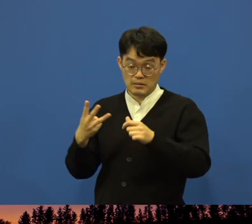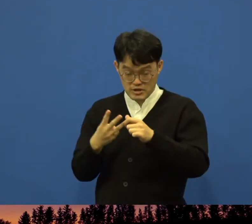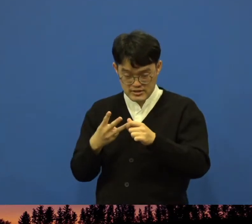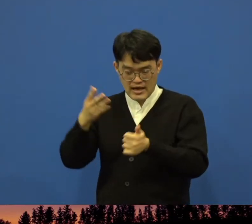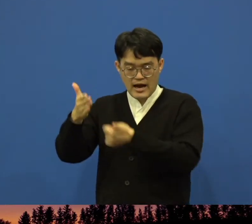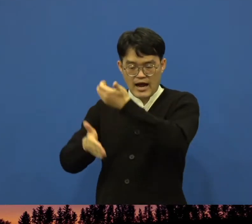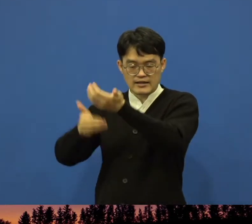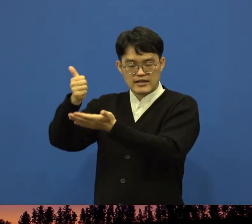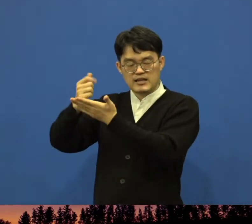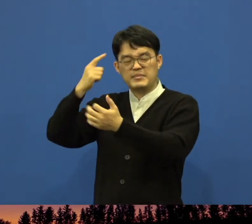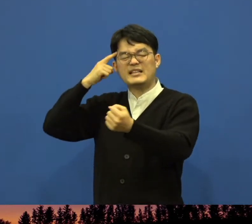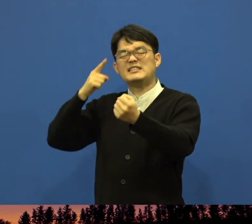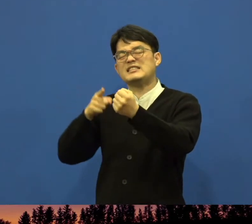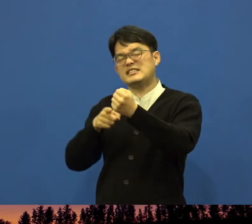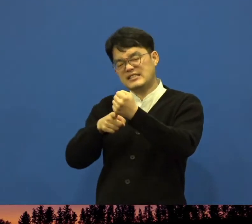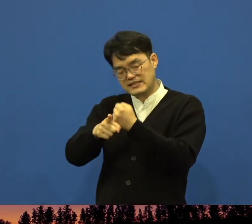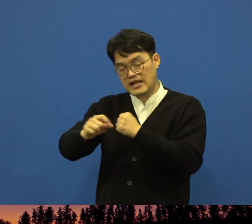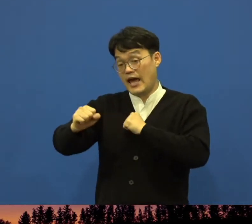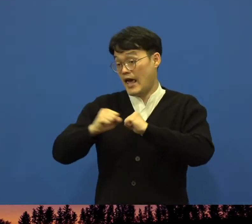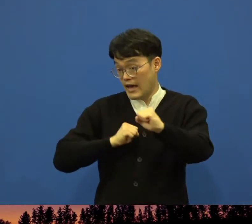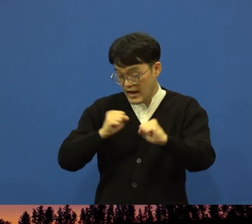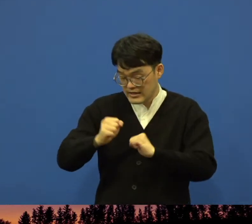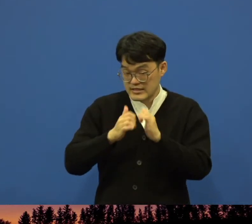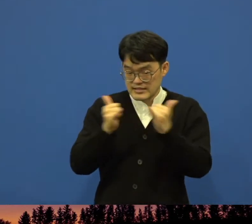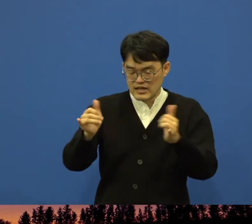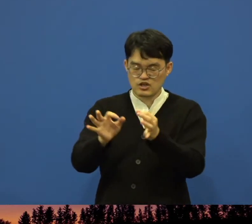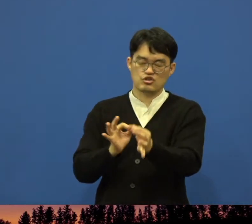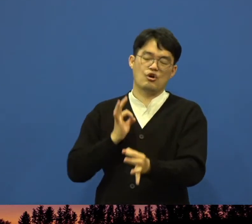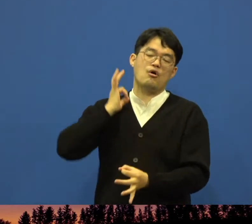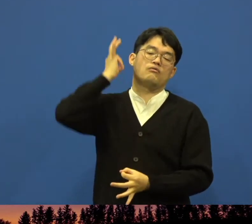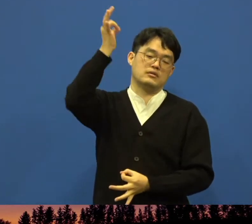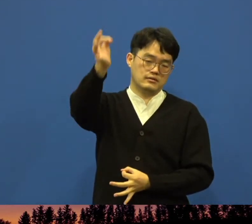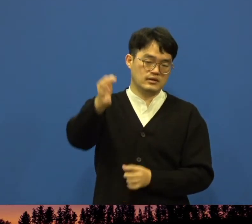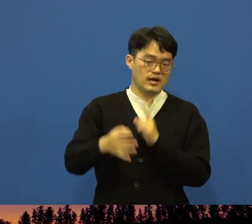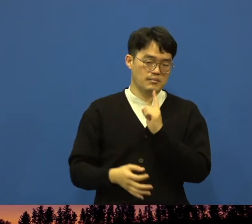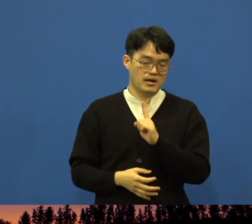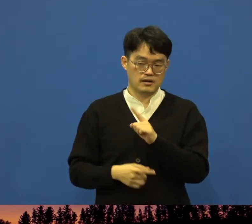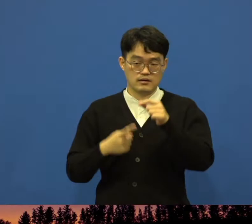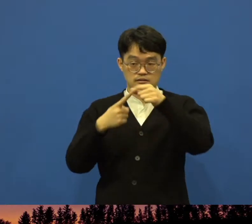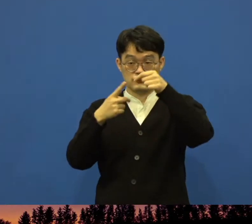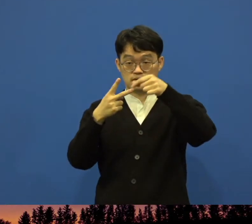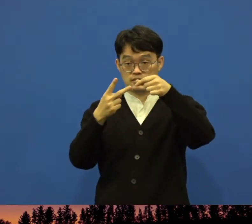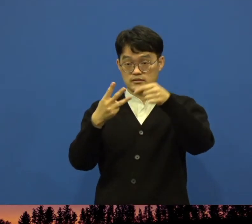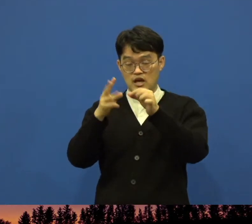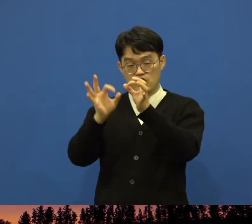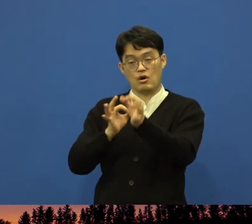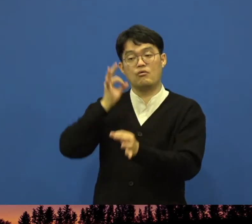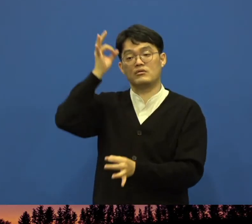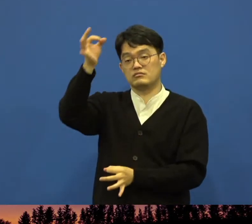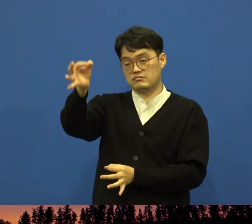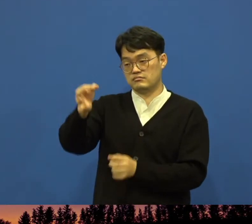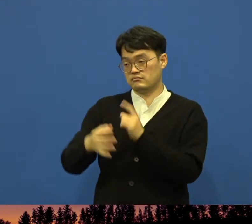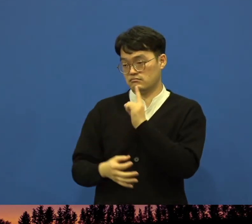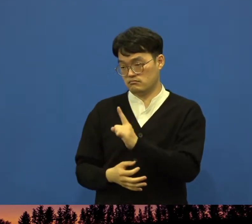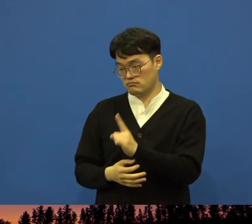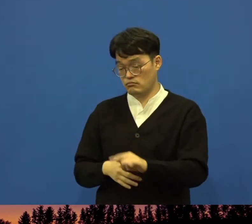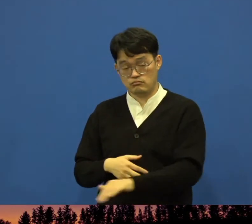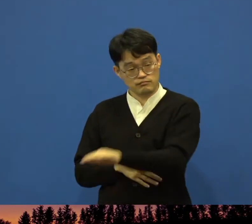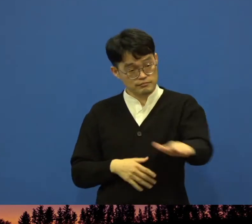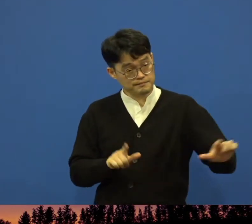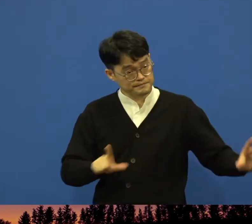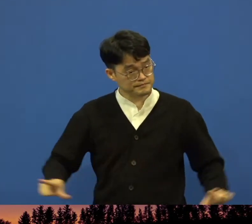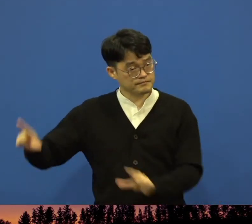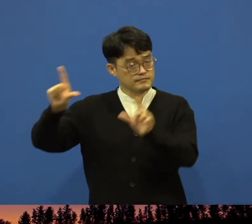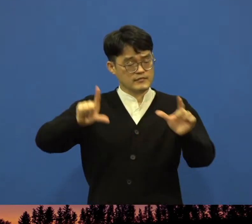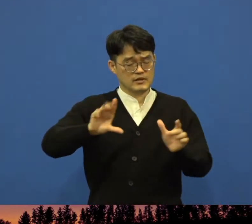하나님의 뜻을 행하는 자가 영원하다. 얘기해서 이 세 가지잖아요. 우리가 살면서 의미를